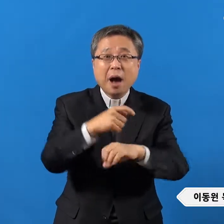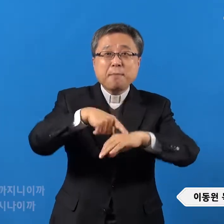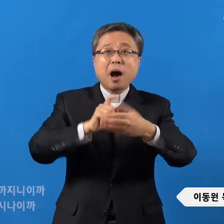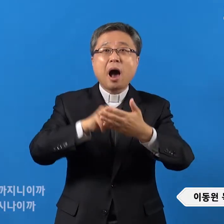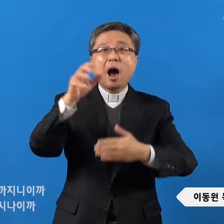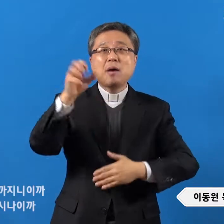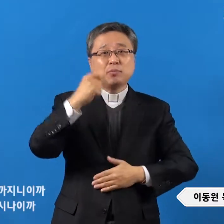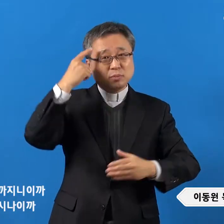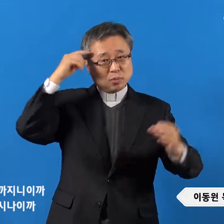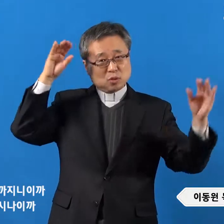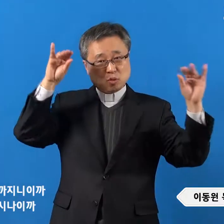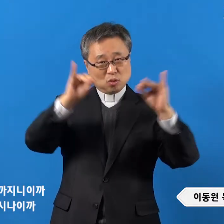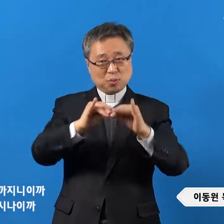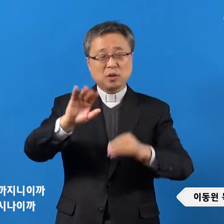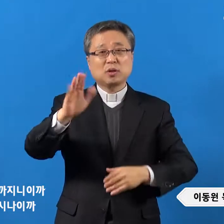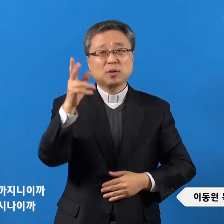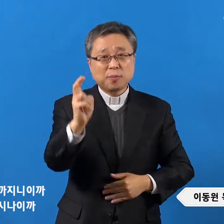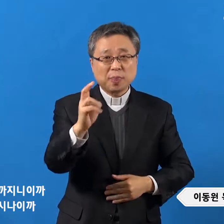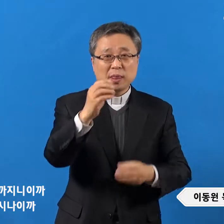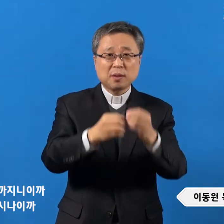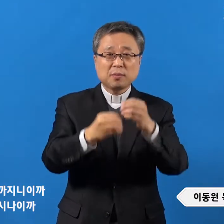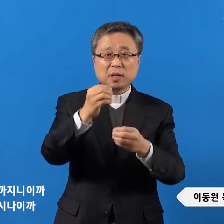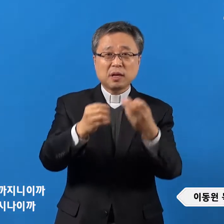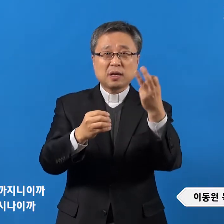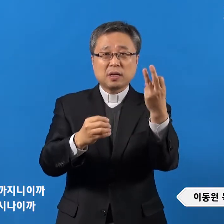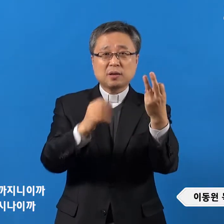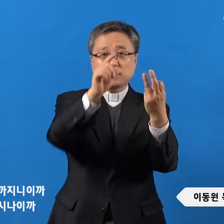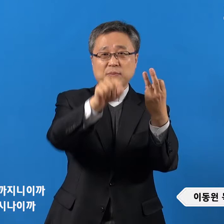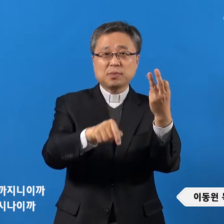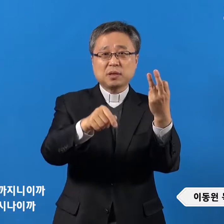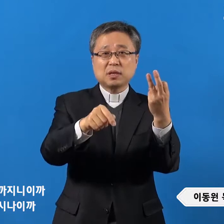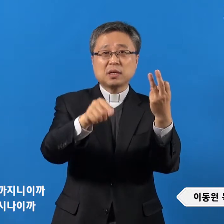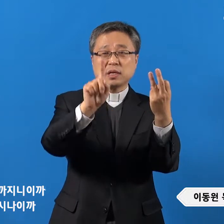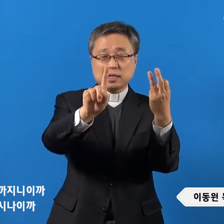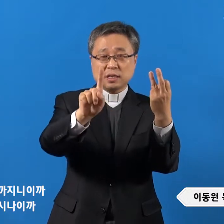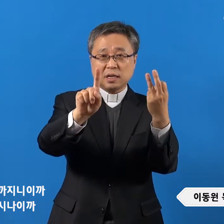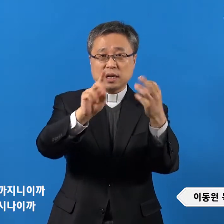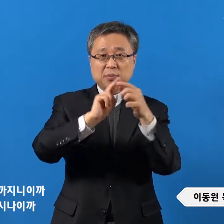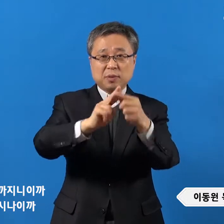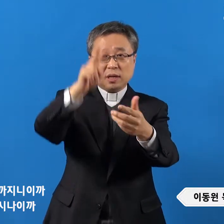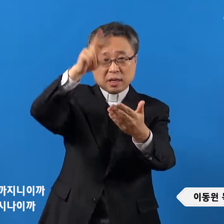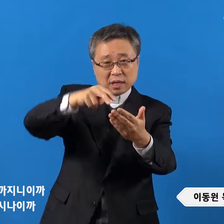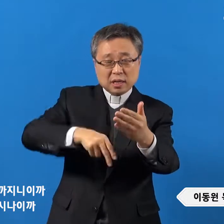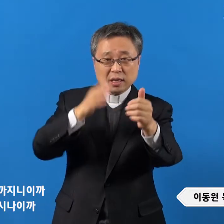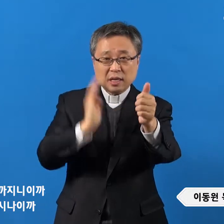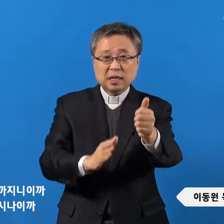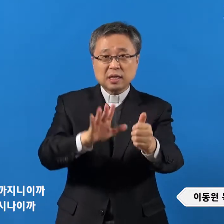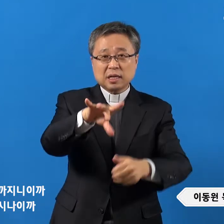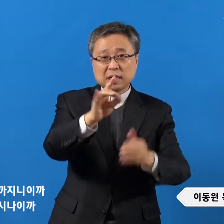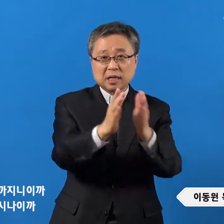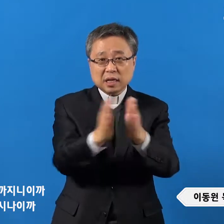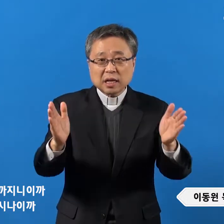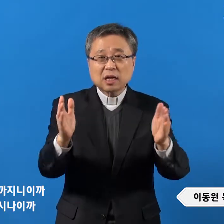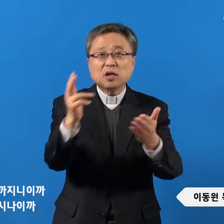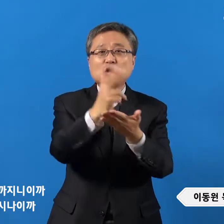것입니다. 시편 13편 1절을 한번 같이 읽어보겠습니다. 다 같이 읽습니다. 시작. 여호와여